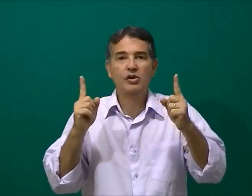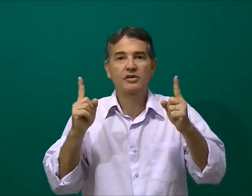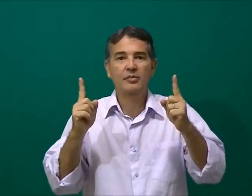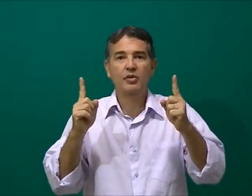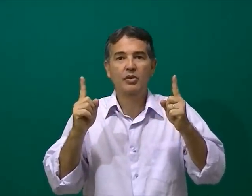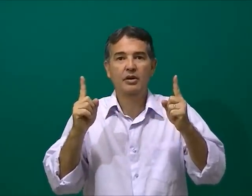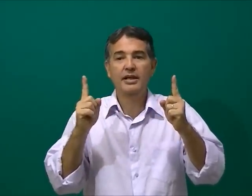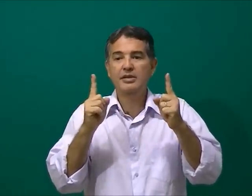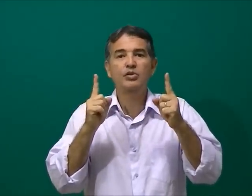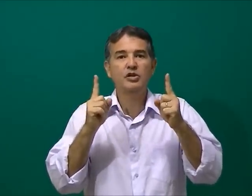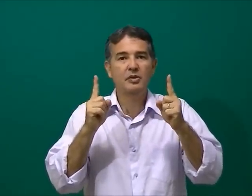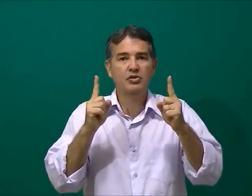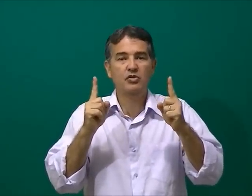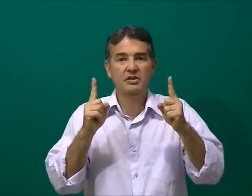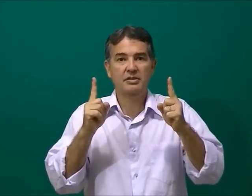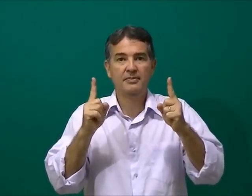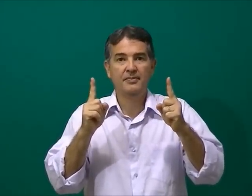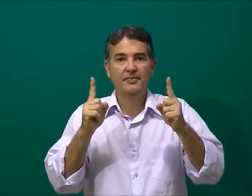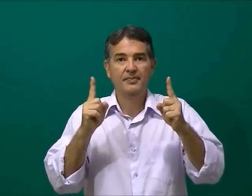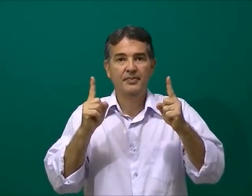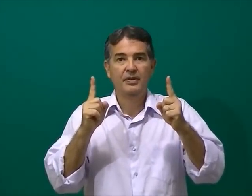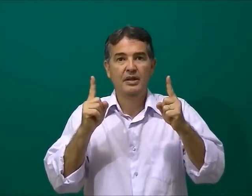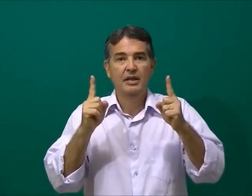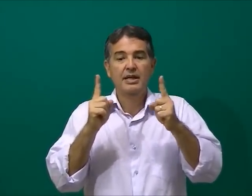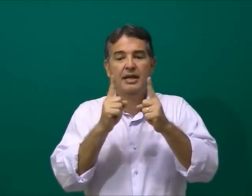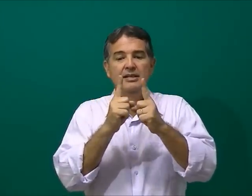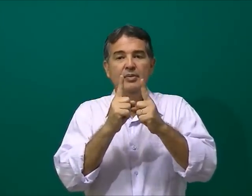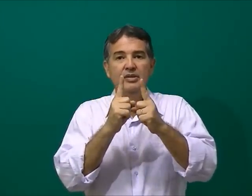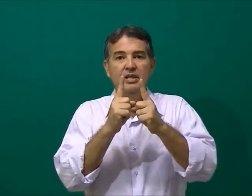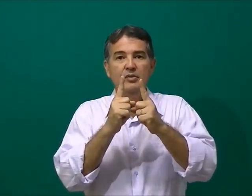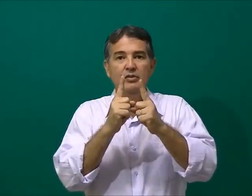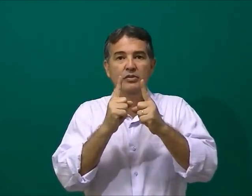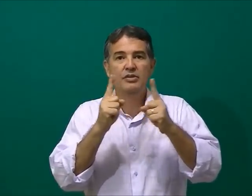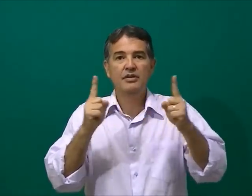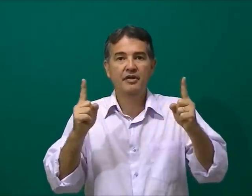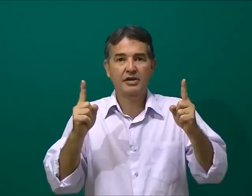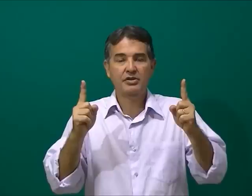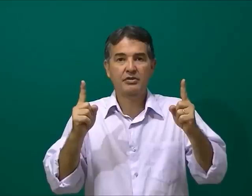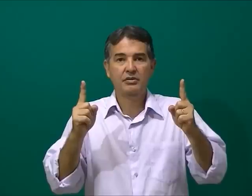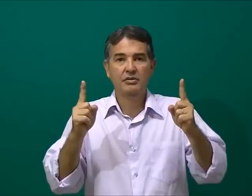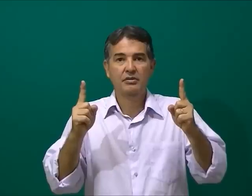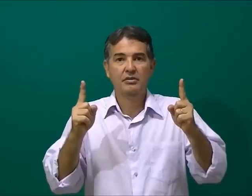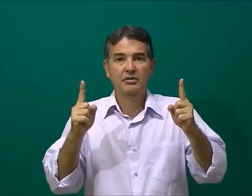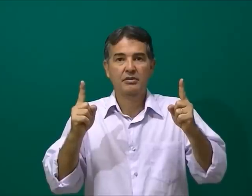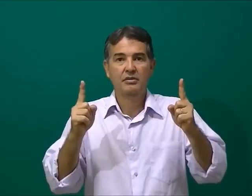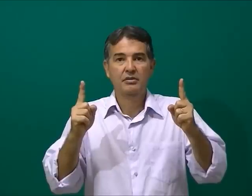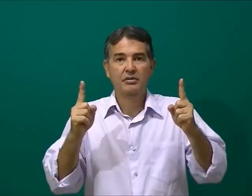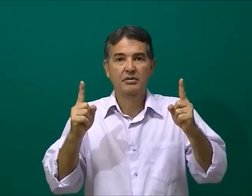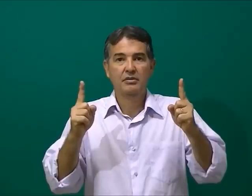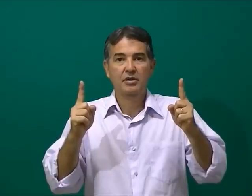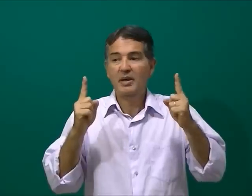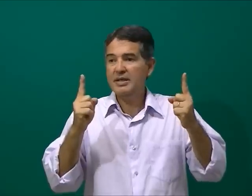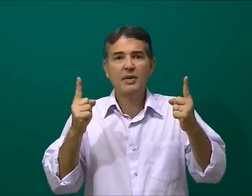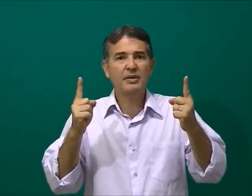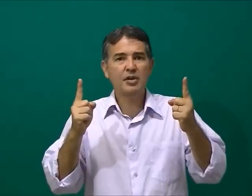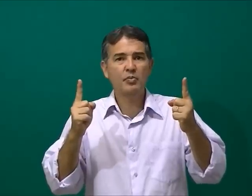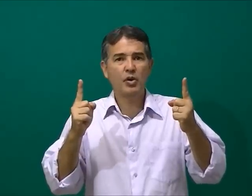olhos e a boca, aqui são duas pessoas. Que elas se aproximam ou se afastam. Mas isso aqui pode ser um